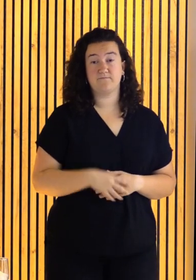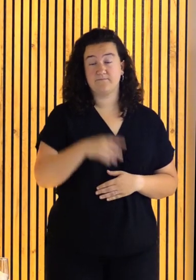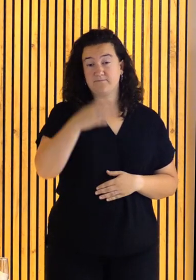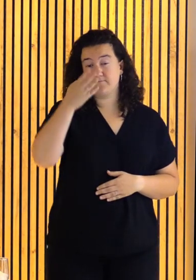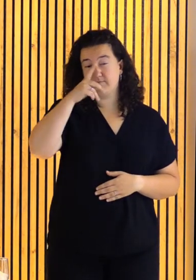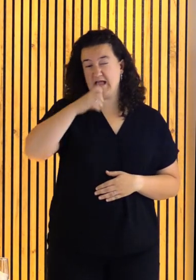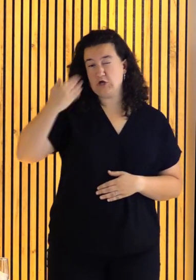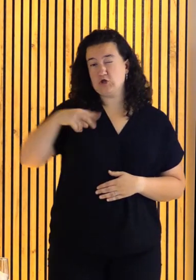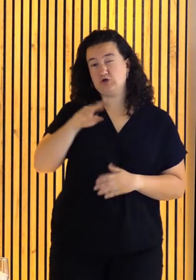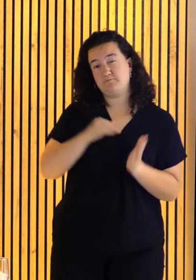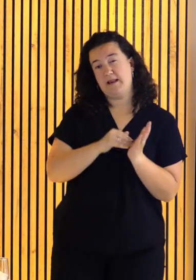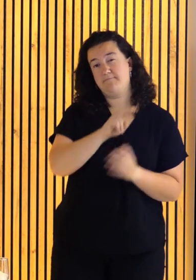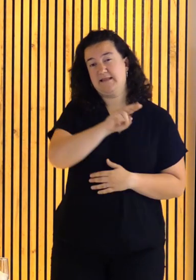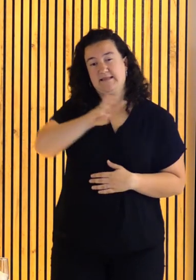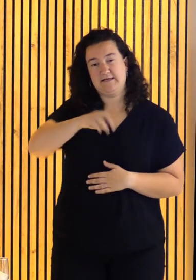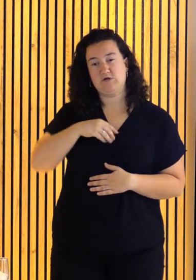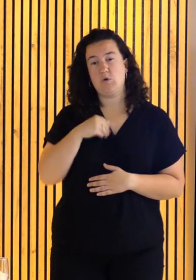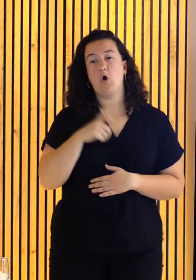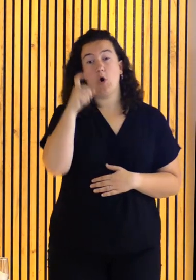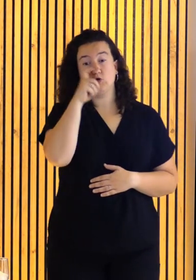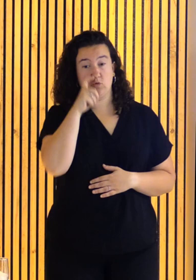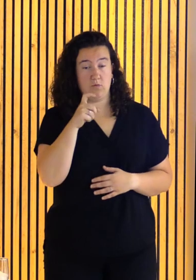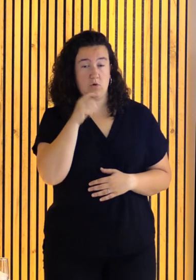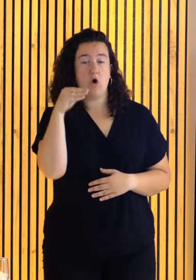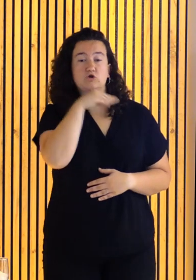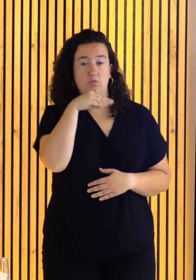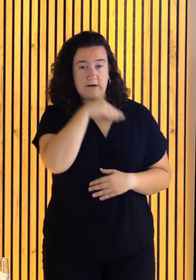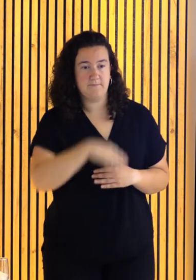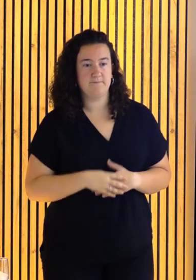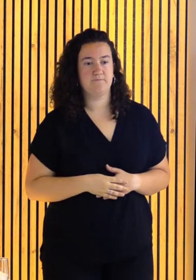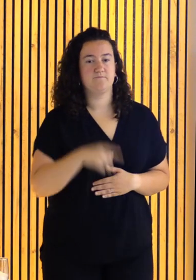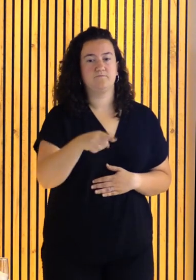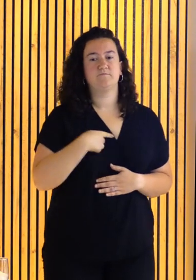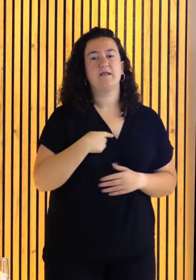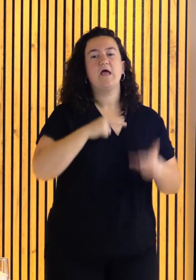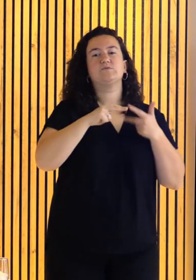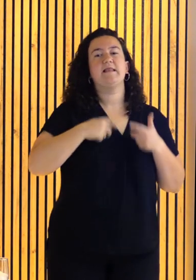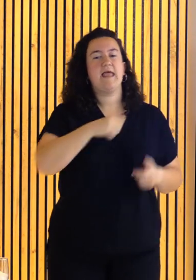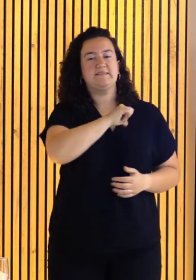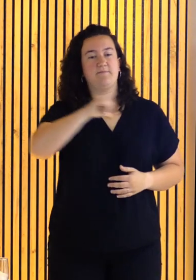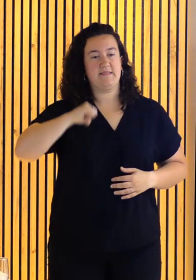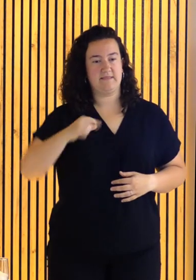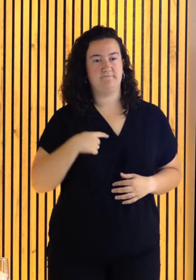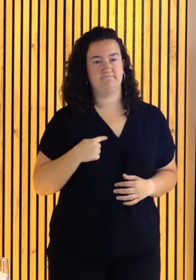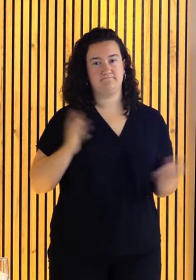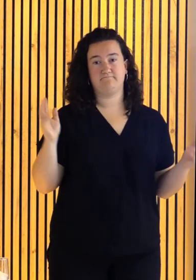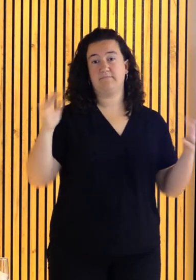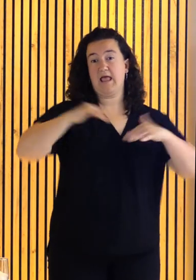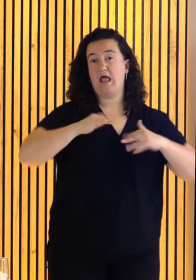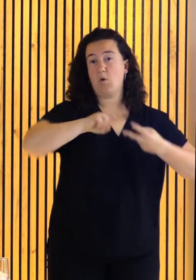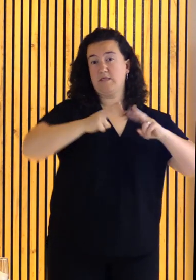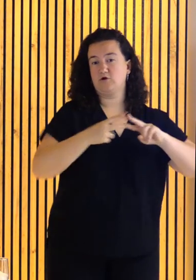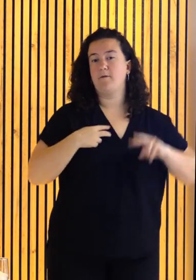2023ko urrian euskarren euskarazek euskaltzale independentisten topaketak antolatu zituen Bilabonan,